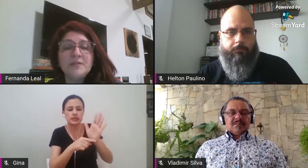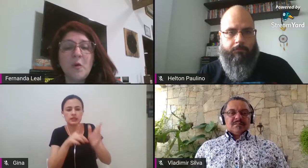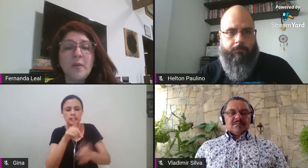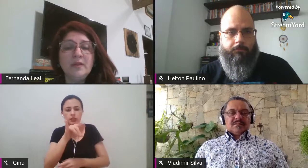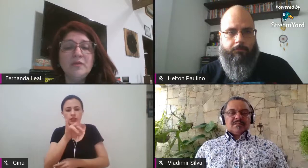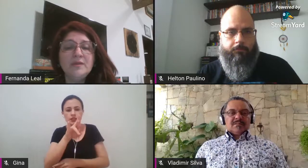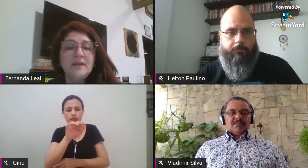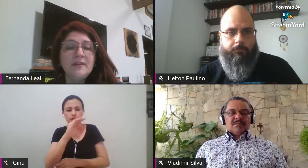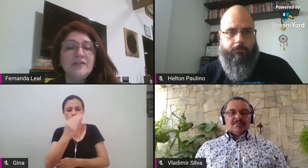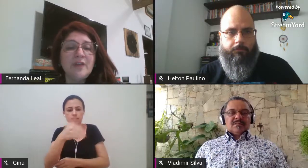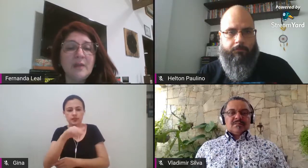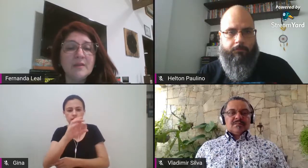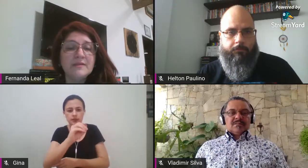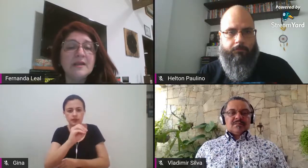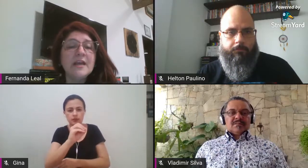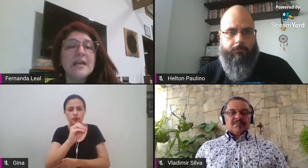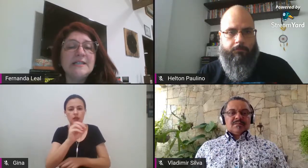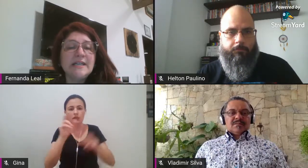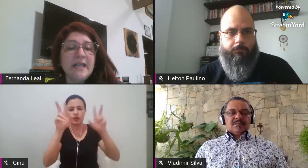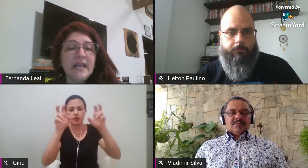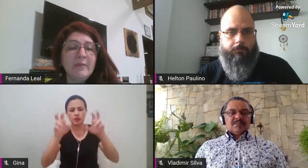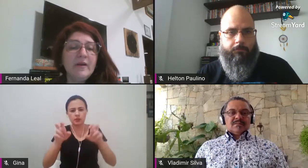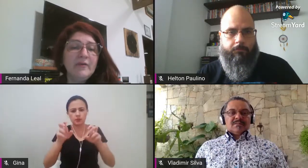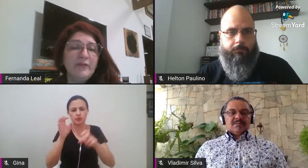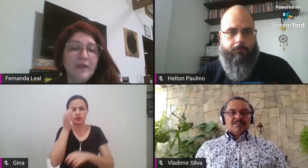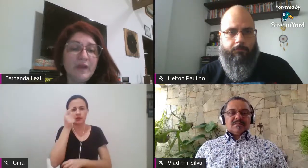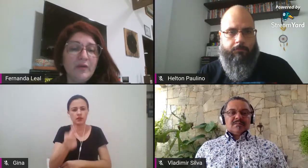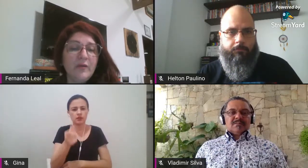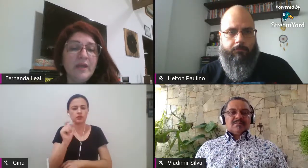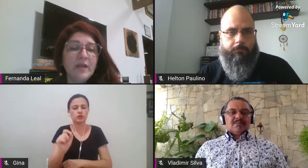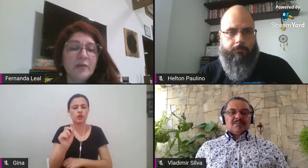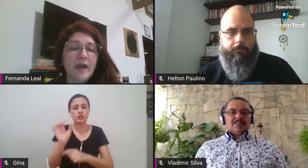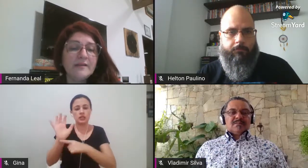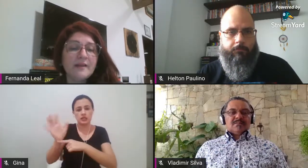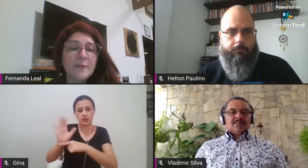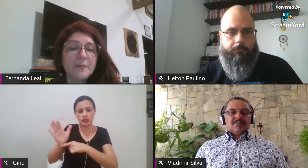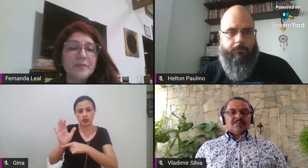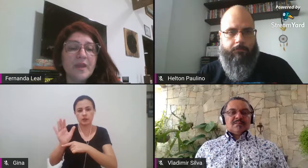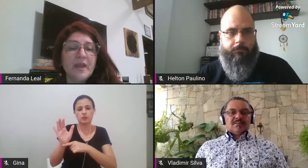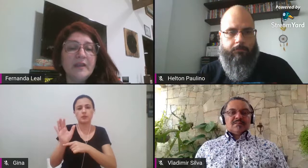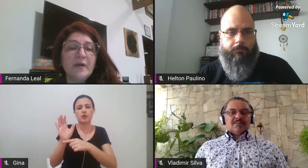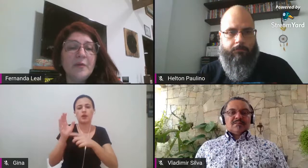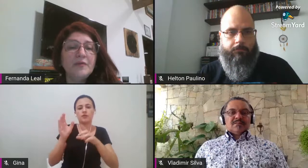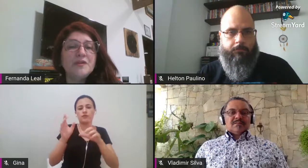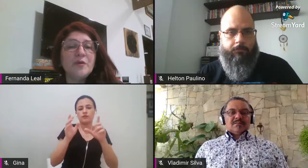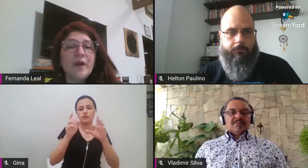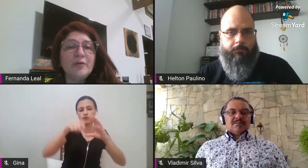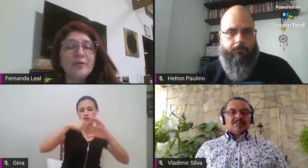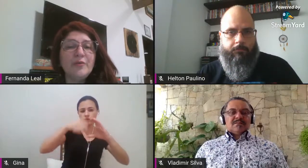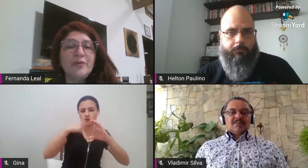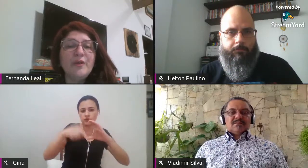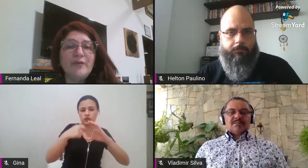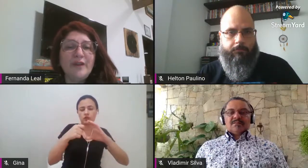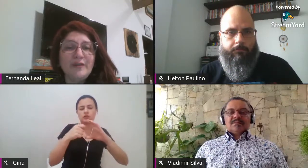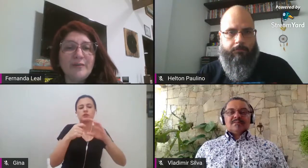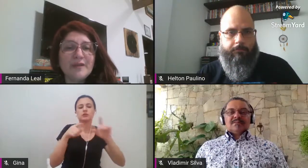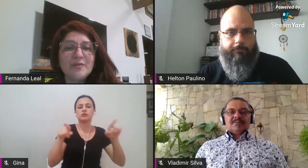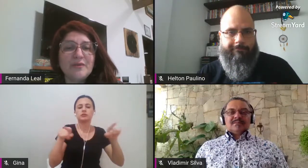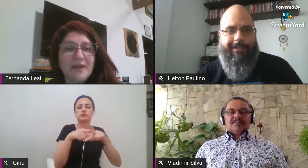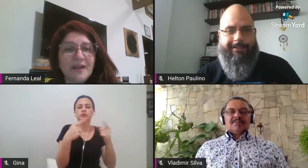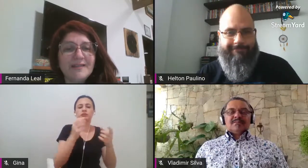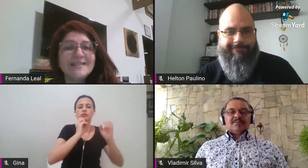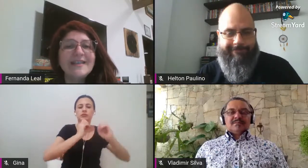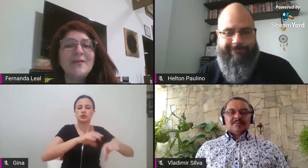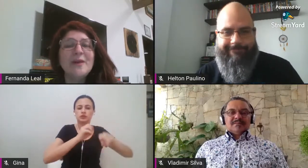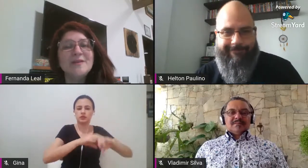atuando principalmente nos seguintes temas: cinema, vídeo e educação. Então, professor Elton, muito bem-vindo mais